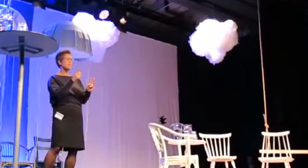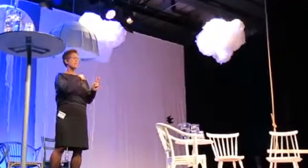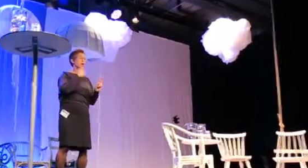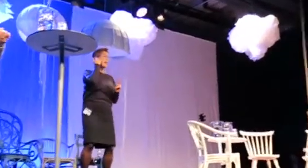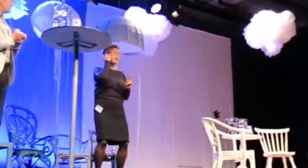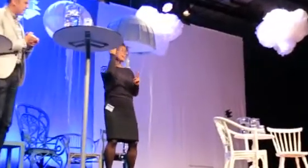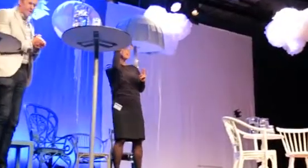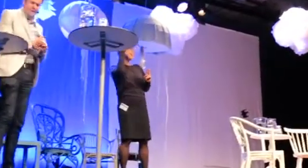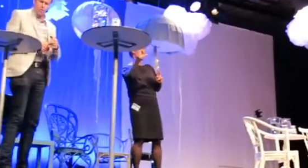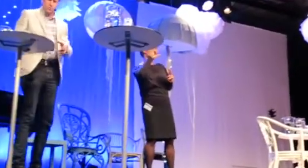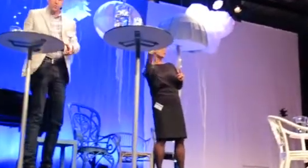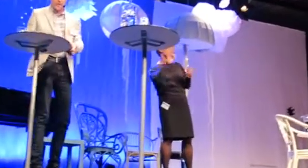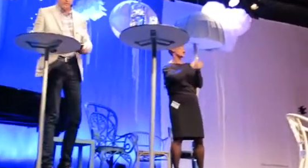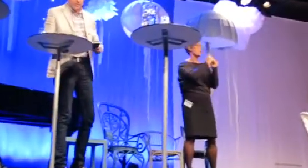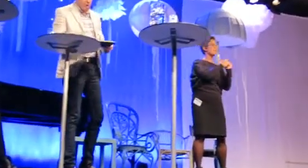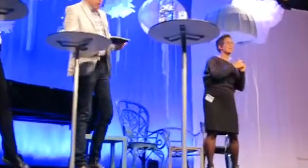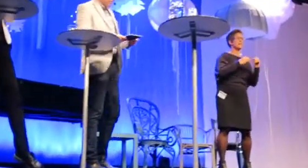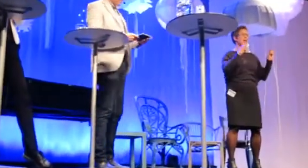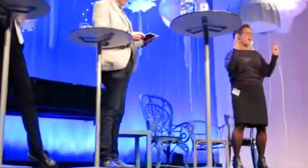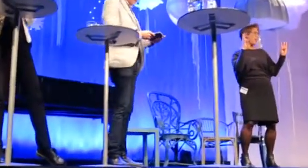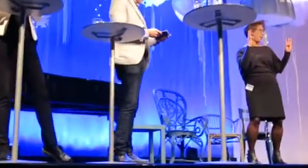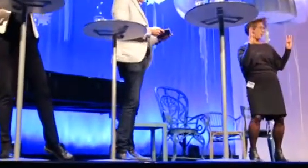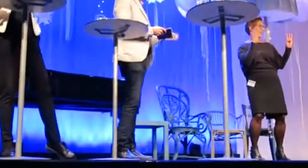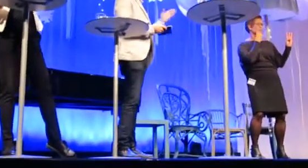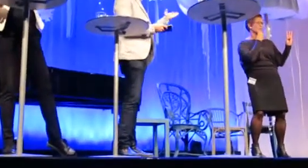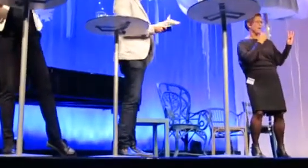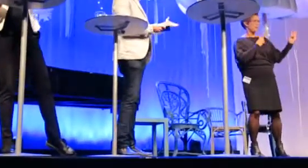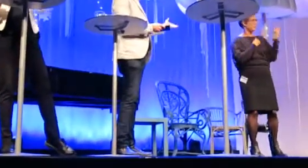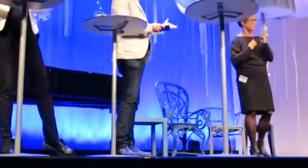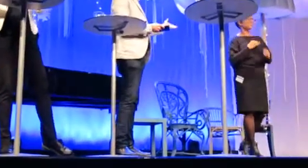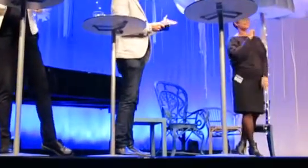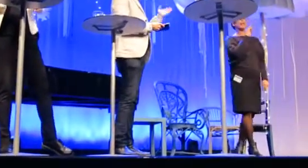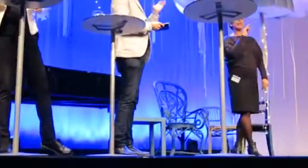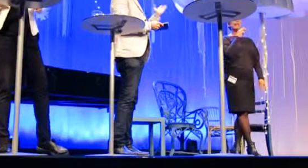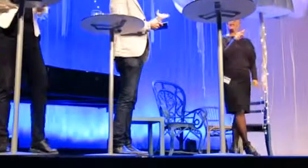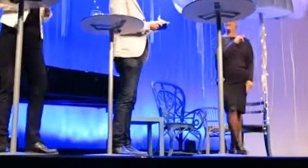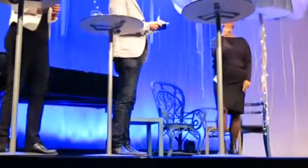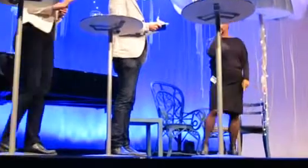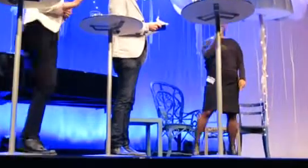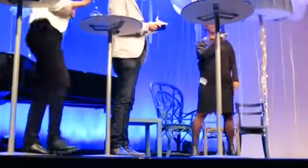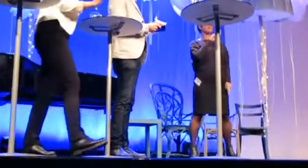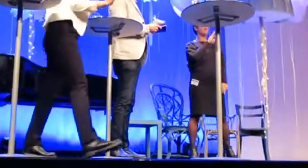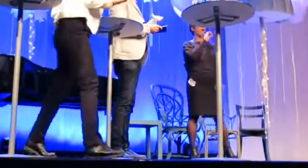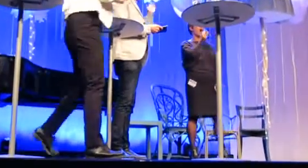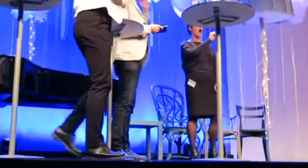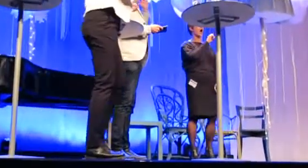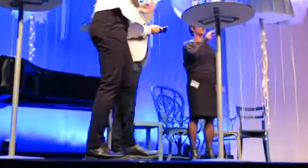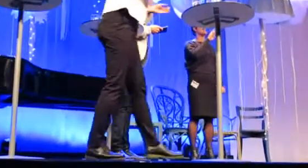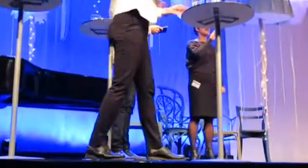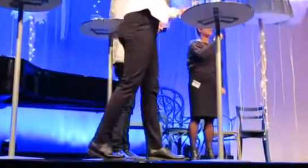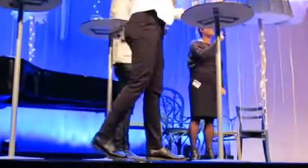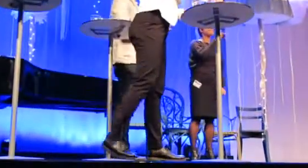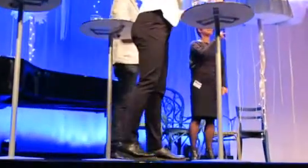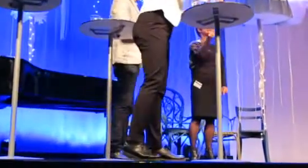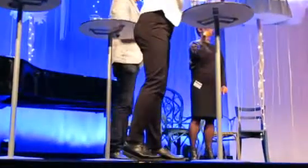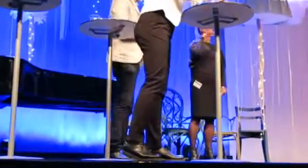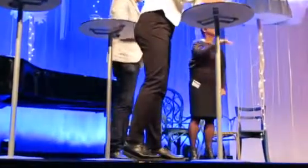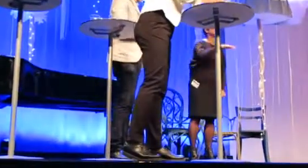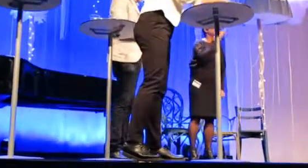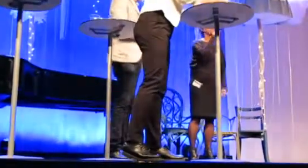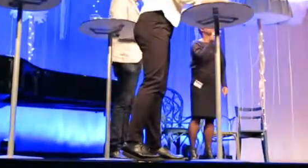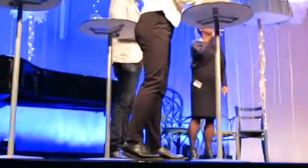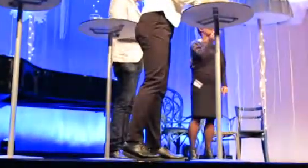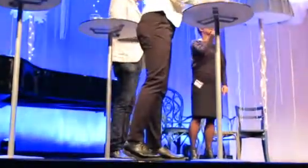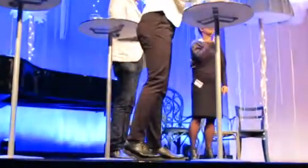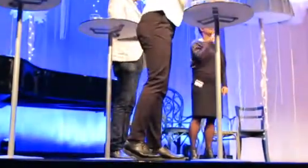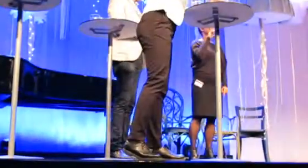och företag och politiker. Och på scen vill vi ha upp Erik Ullenhag, Emil Källström och Janine Arm Eriksson.